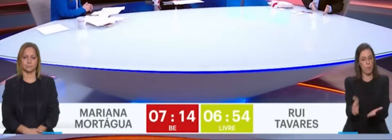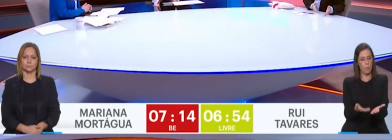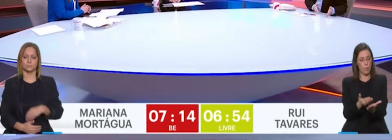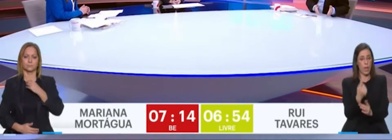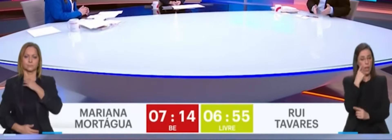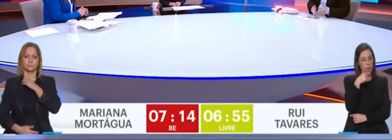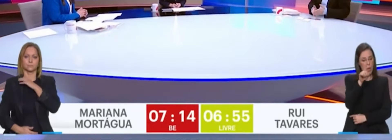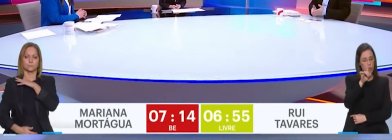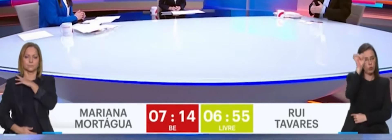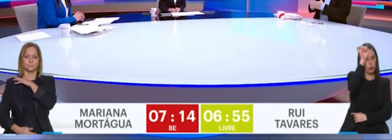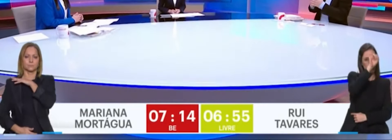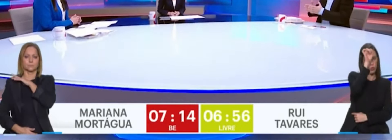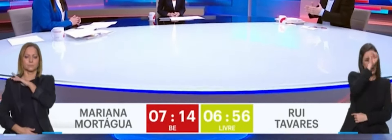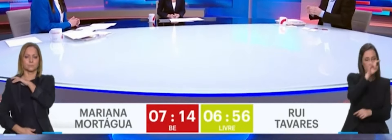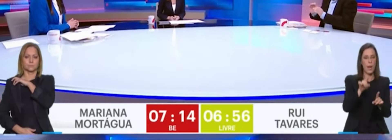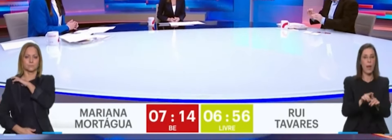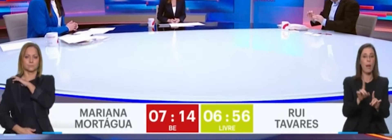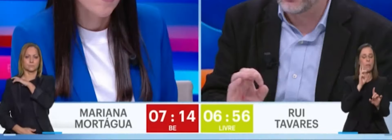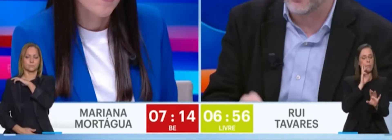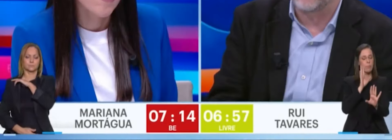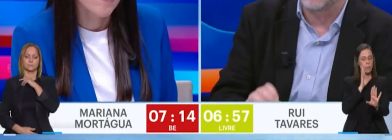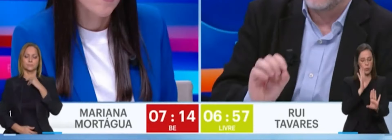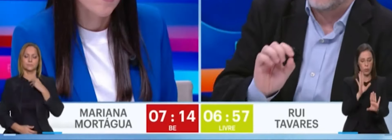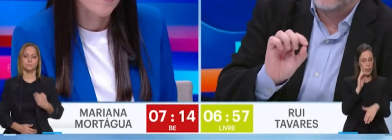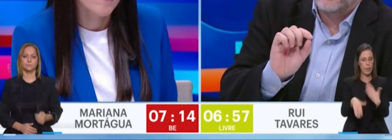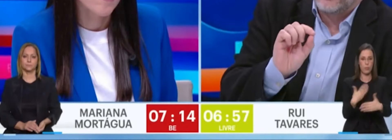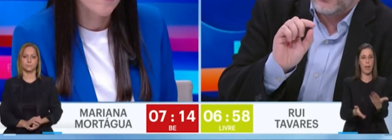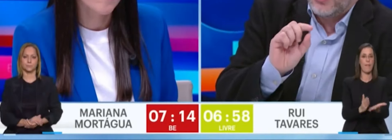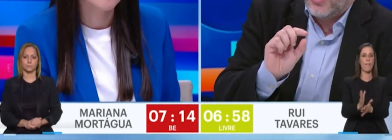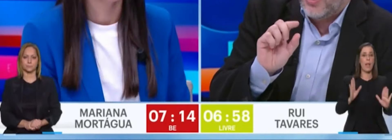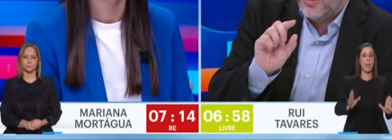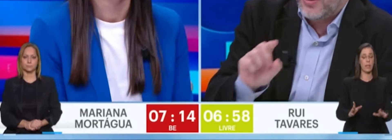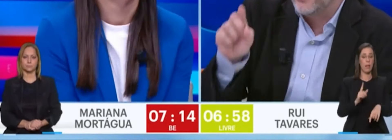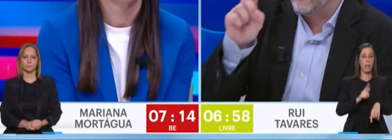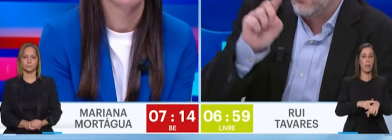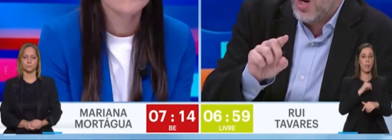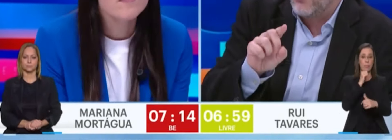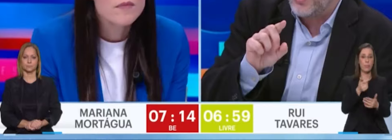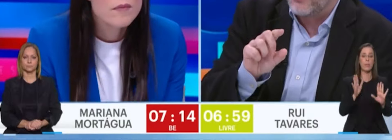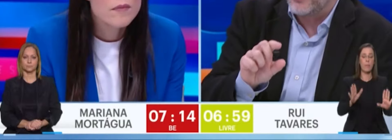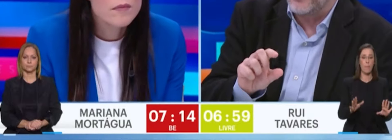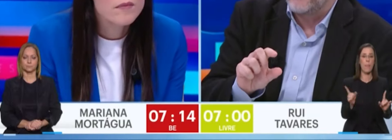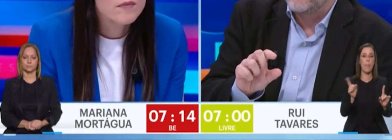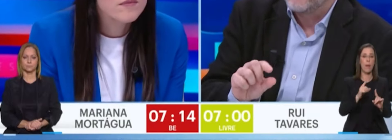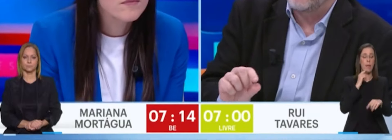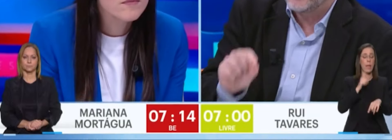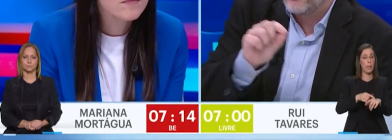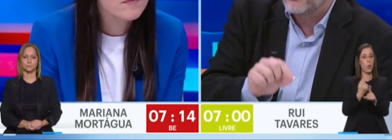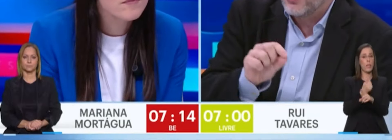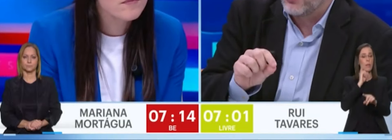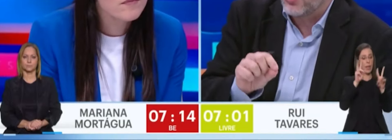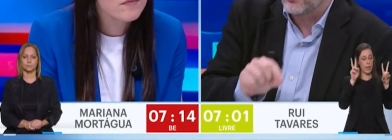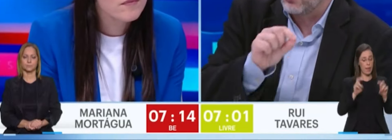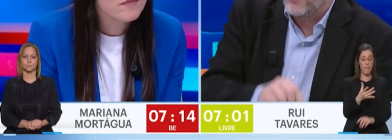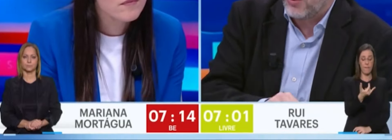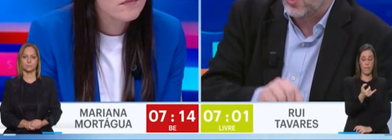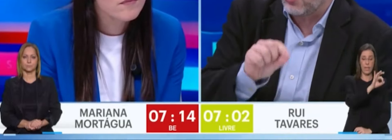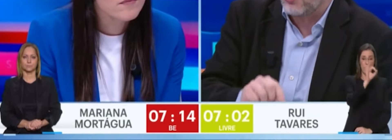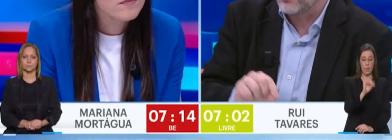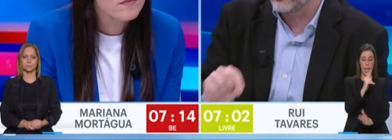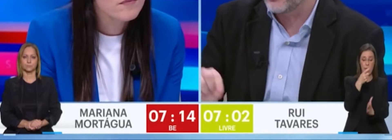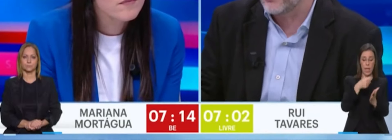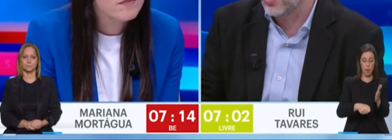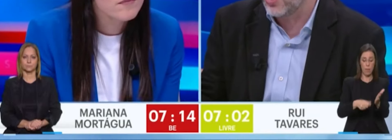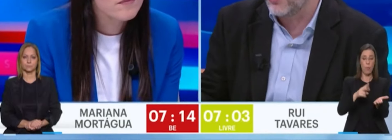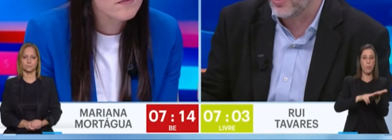desde o dia 1 de Janeiro queos avançarão ficamos praticamente sem tempo mas 25% do imposto